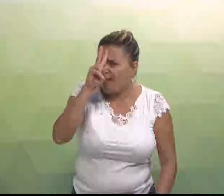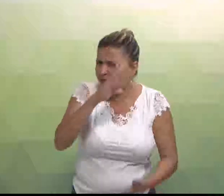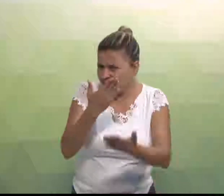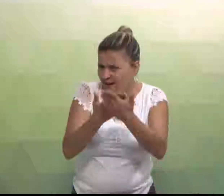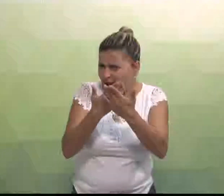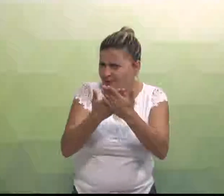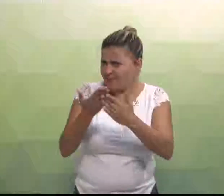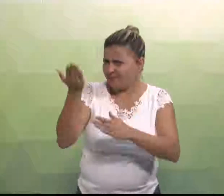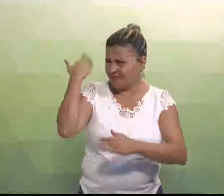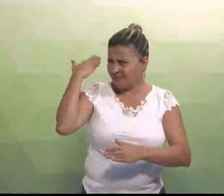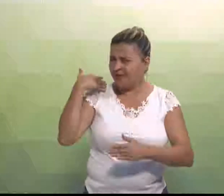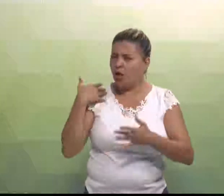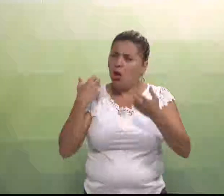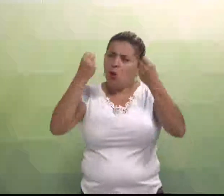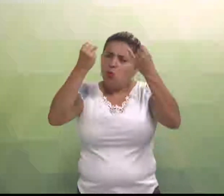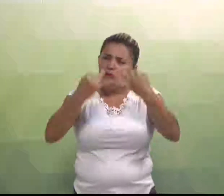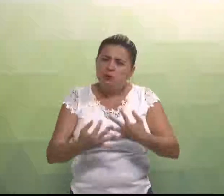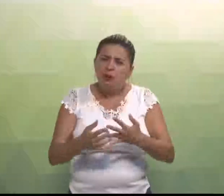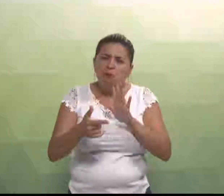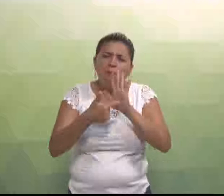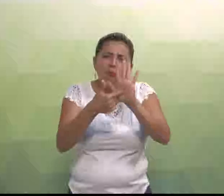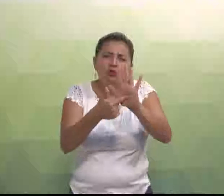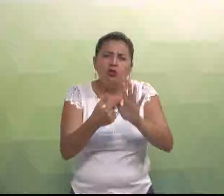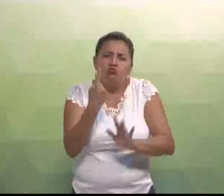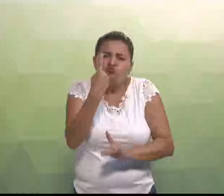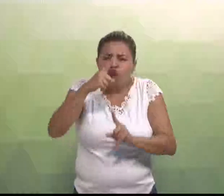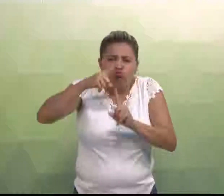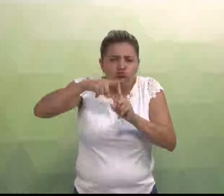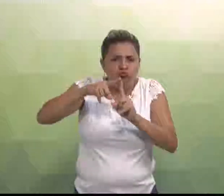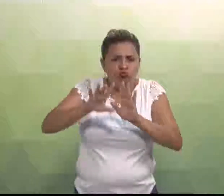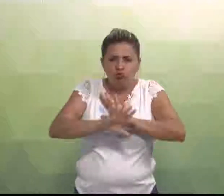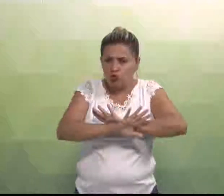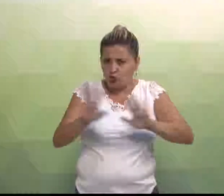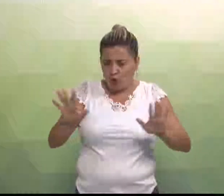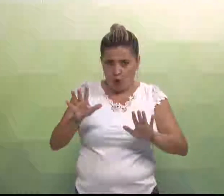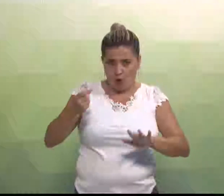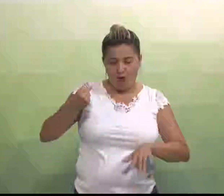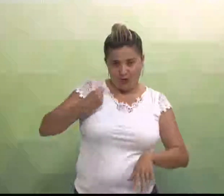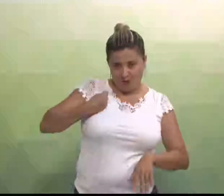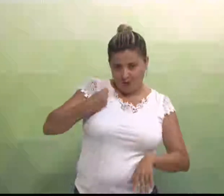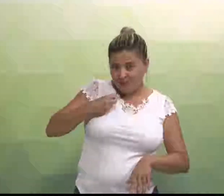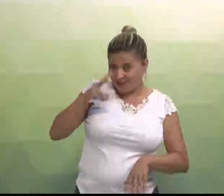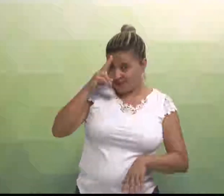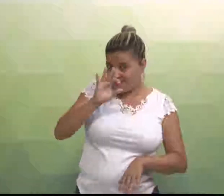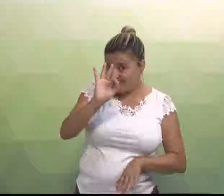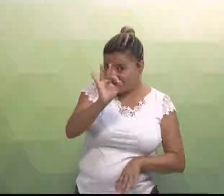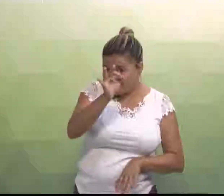Vocês lembram que na última aula eu expliquei um pouco sobre a questão dos números? Lembram?